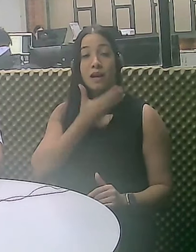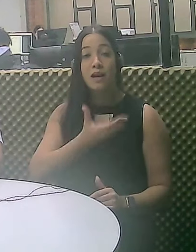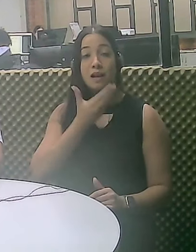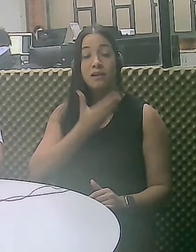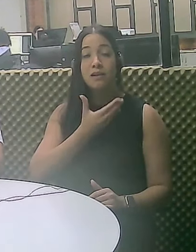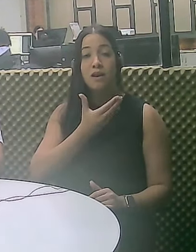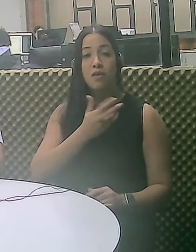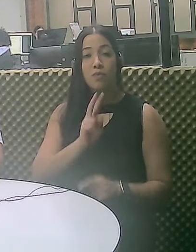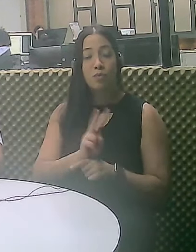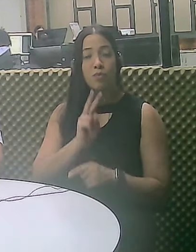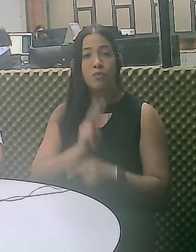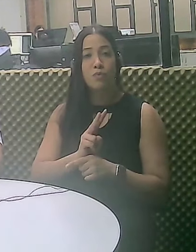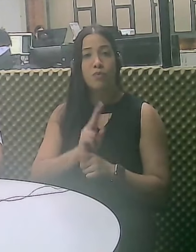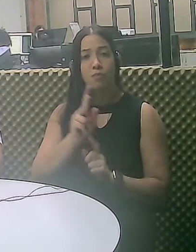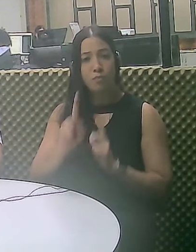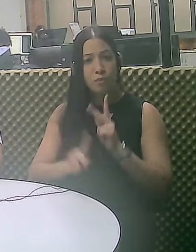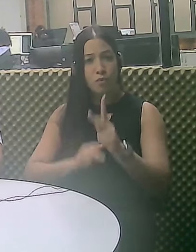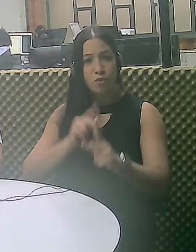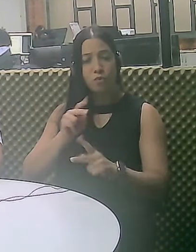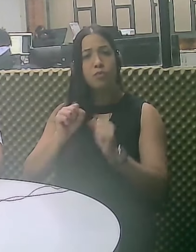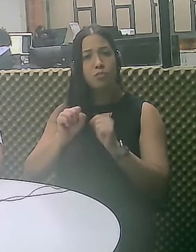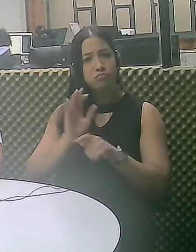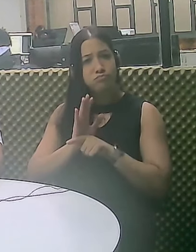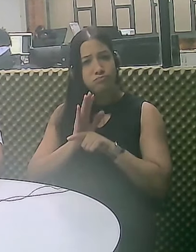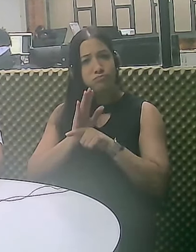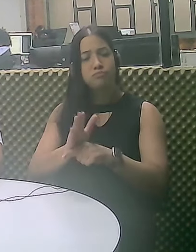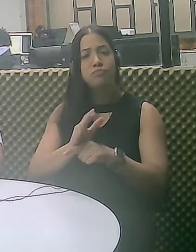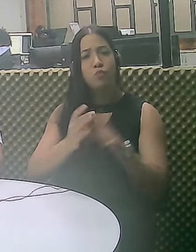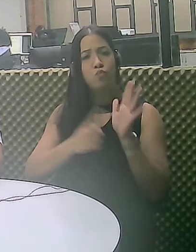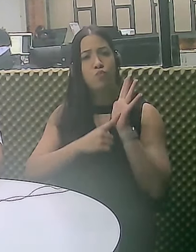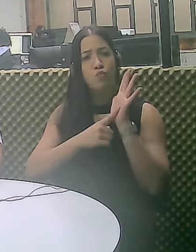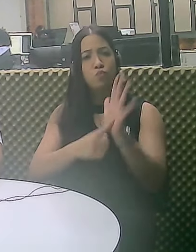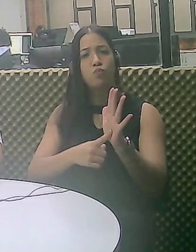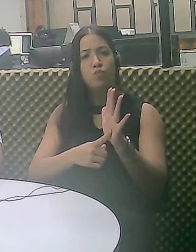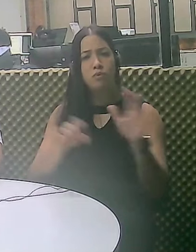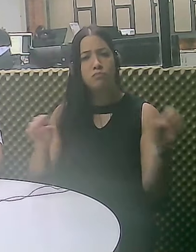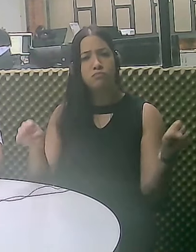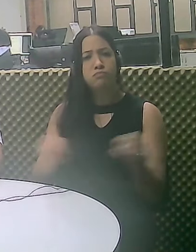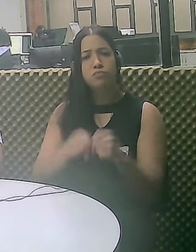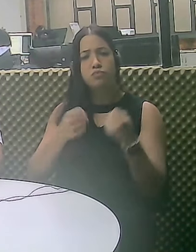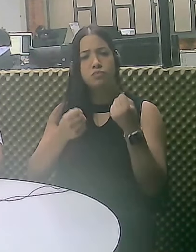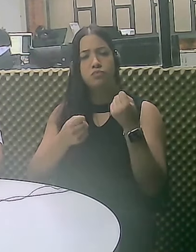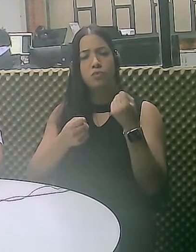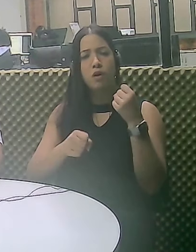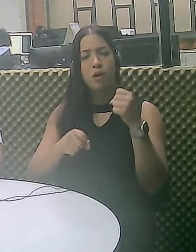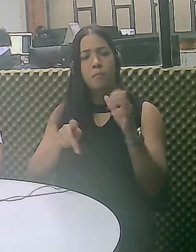seja preservado, a população pode auxiliar denunciando atos que atentem